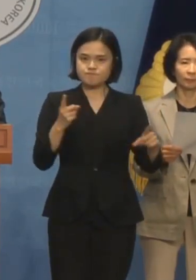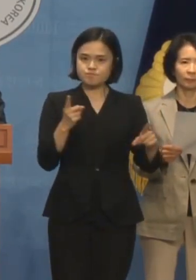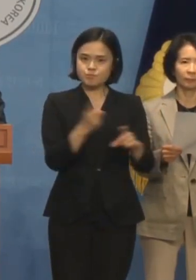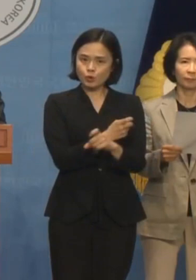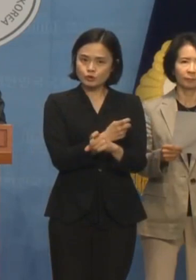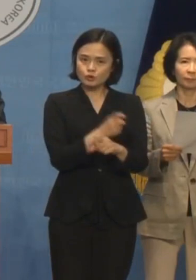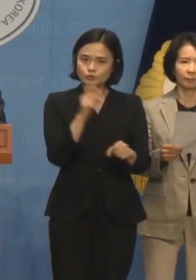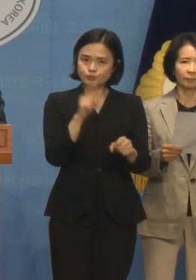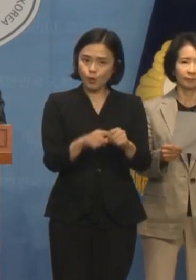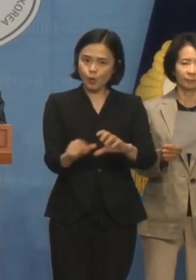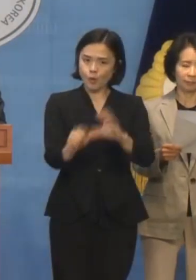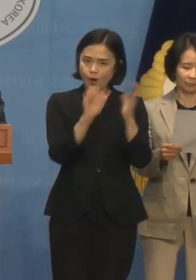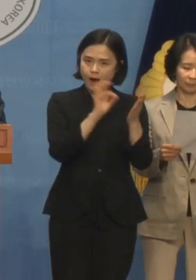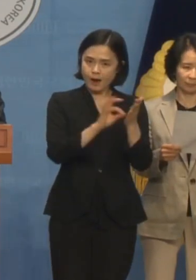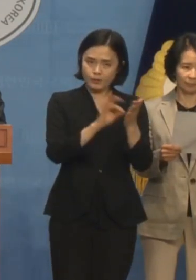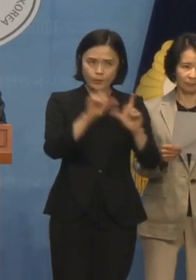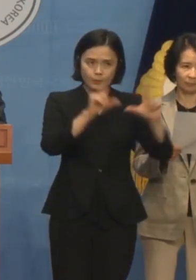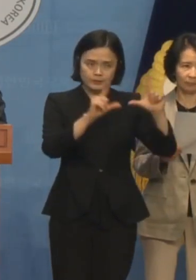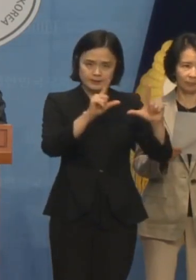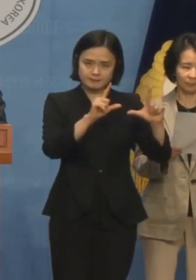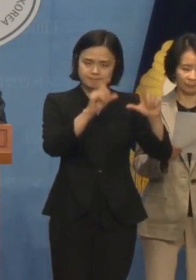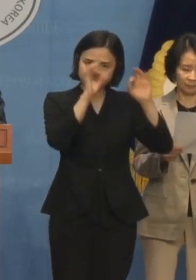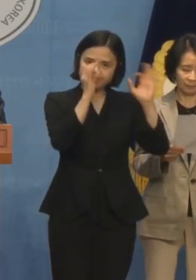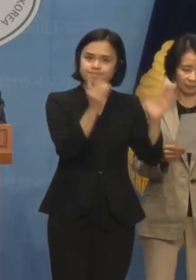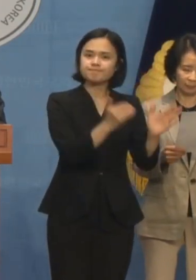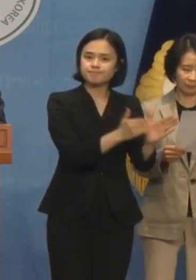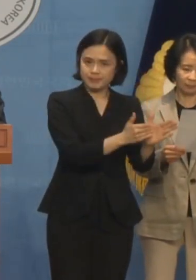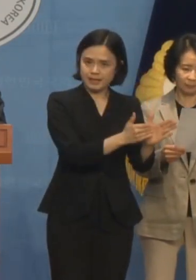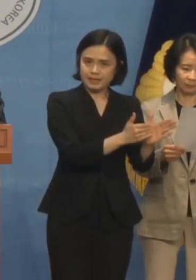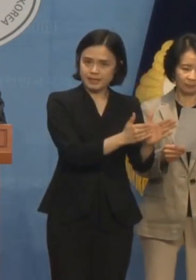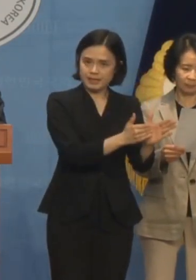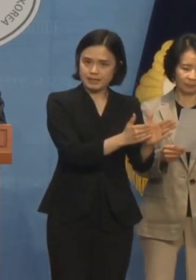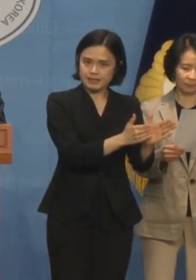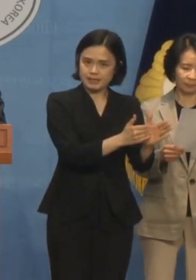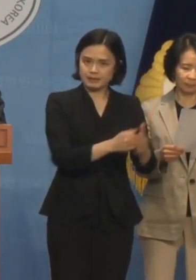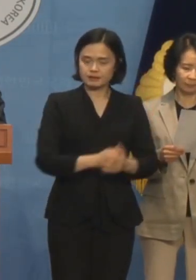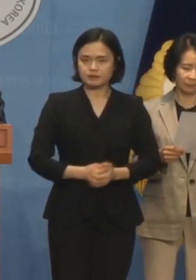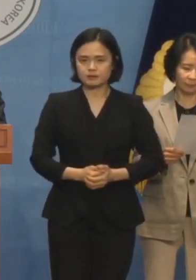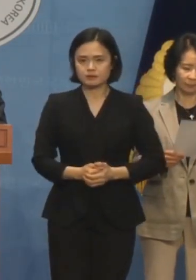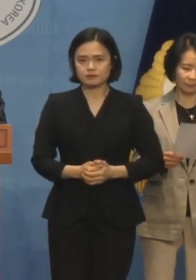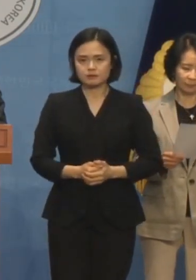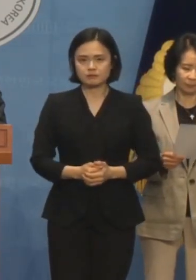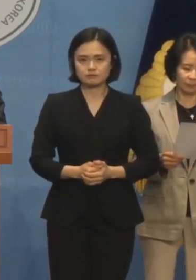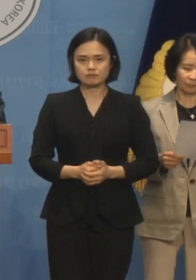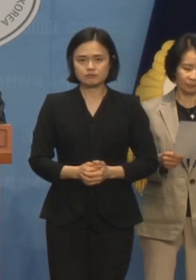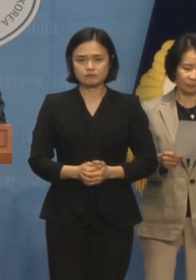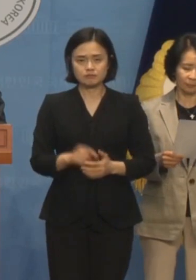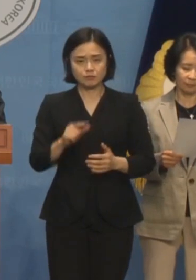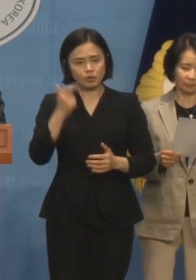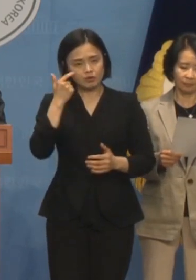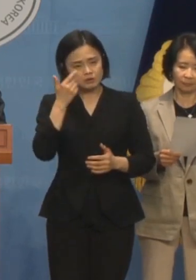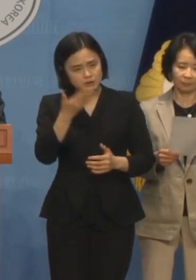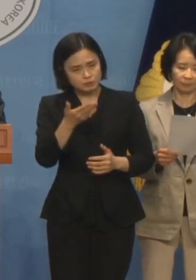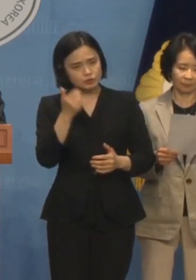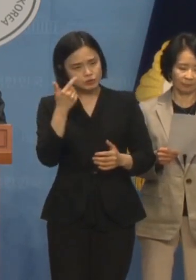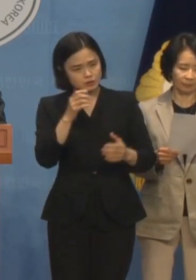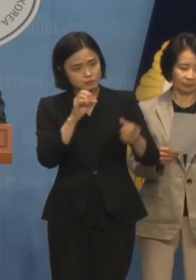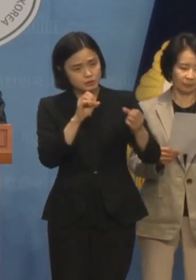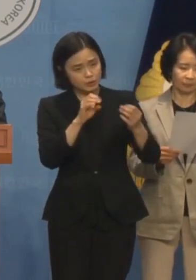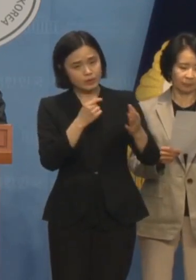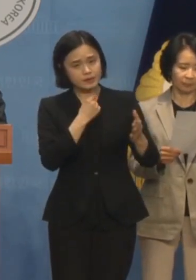과학기술정보통신 현안은 가뭄에 콩나듯 질문 순서에서 뒷전으로 밀려나고 온통